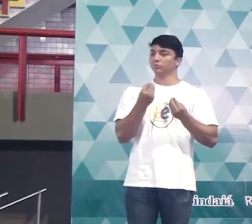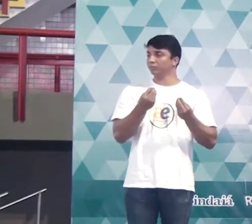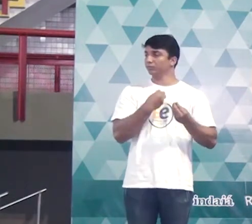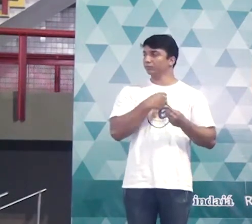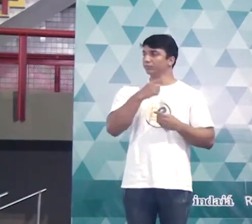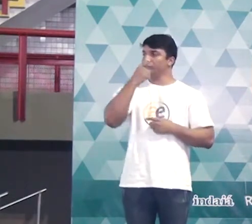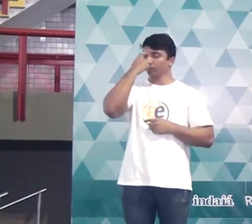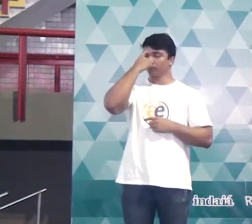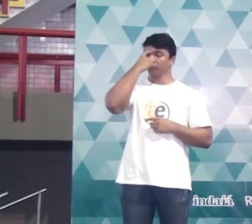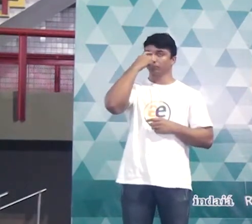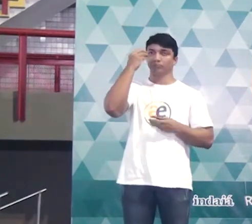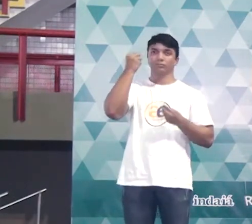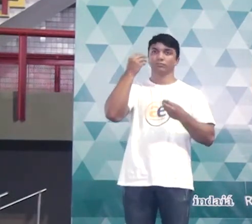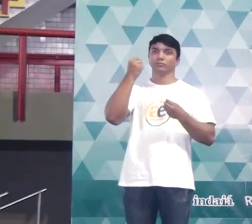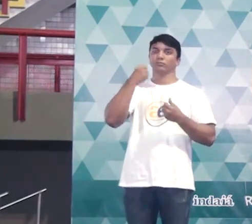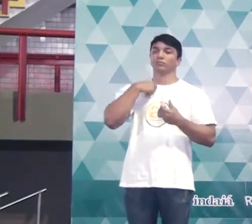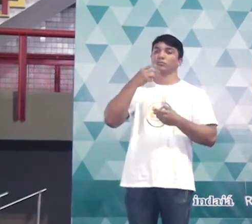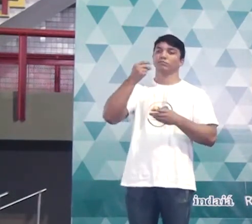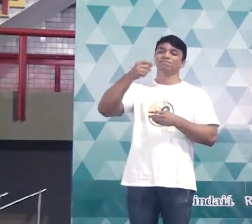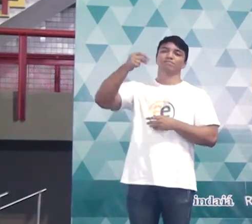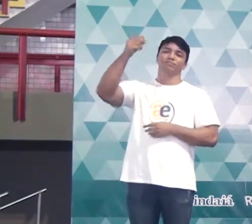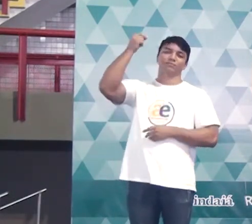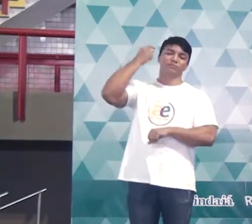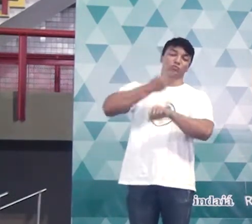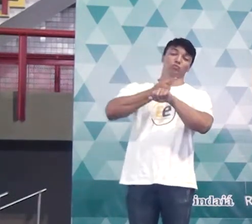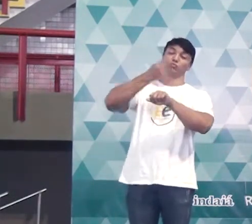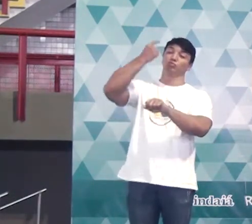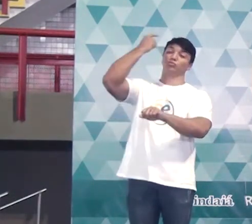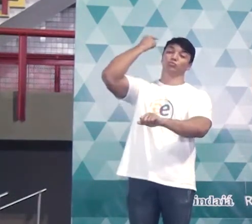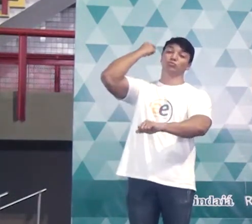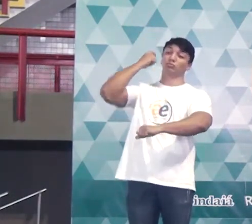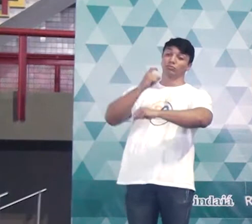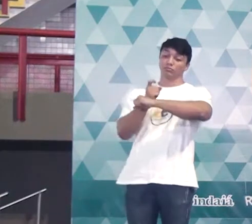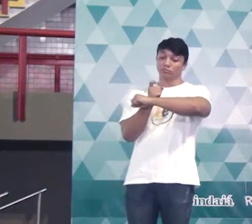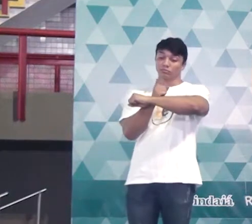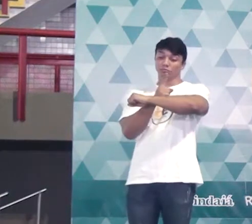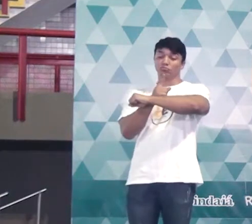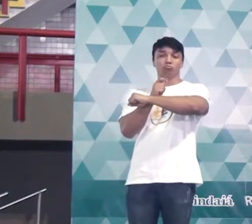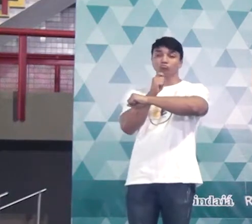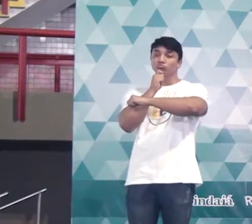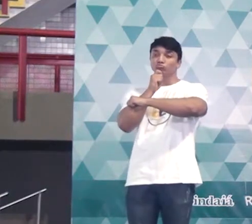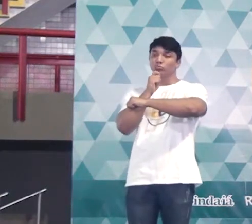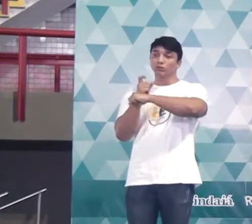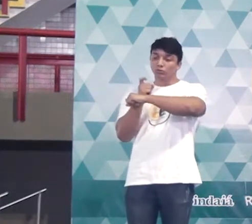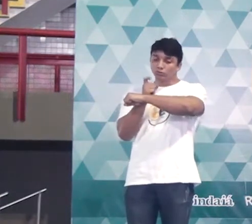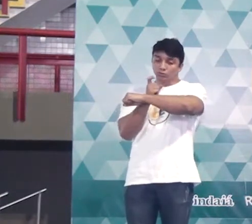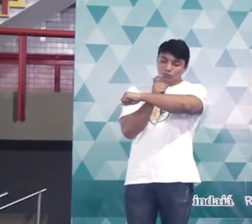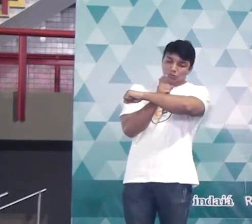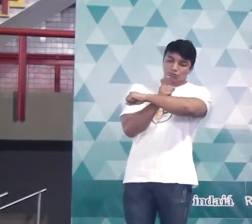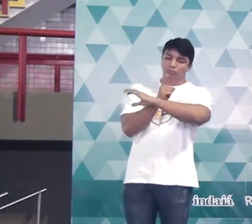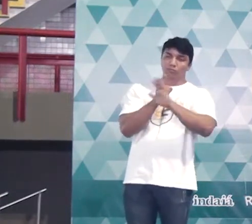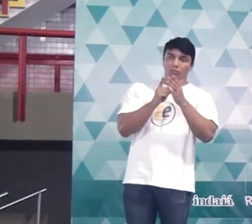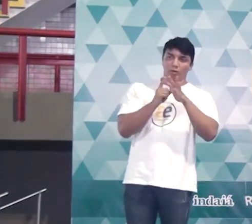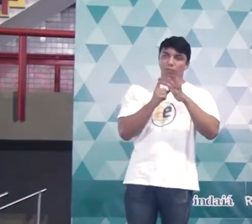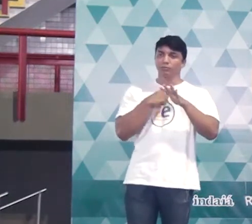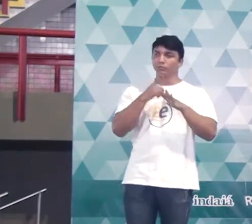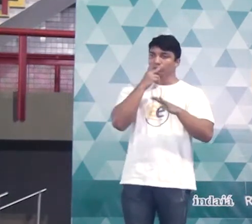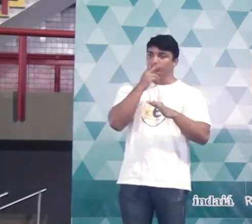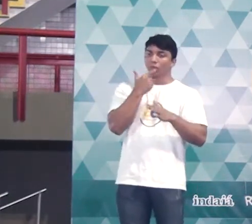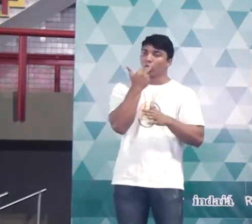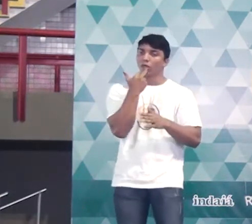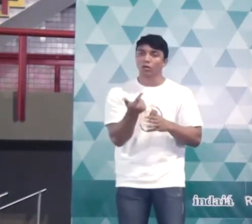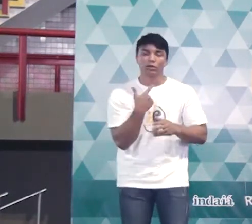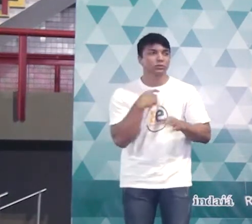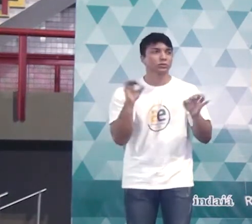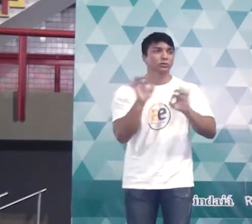Vamos imaginar então um período pré-histórico, quando não havia idioma, não havia língua, não havia isso